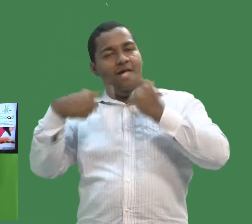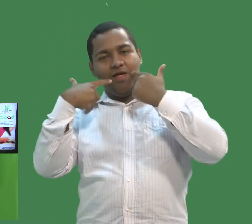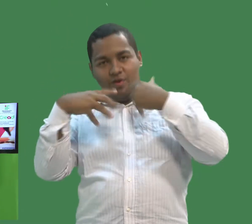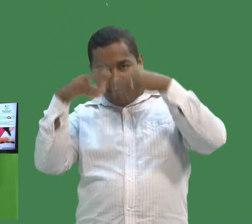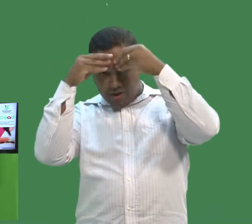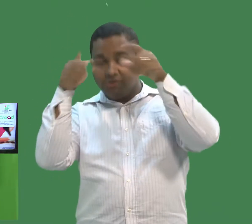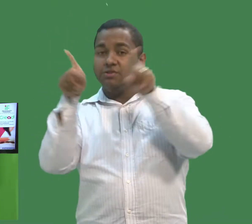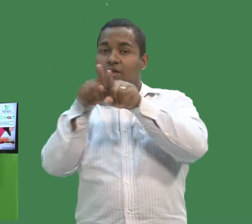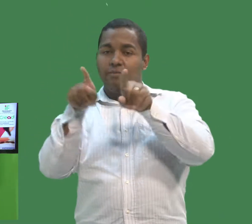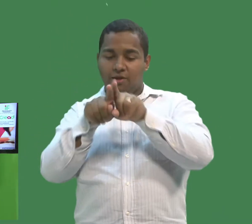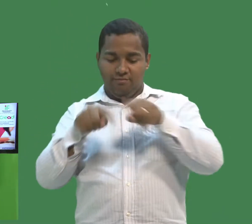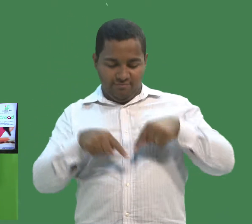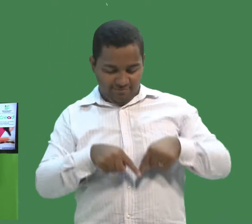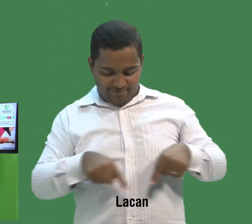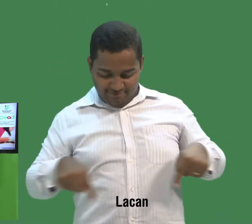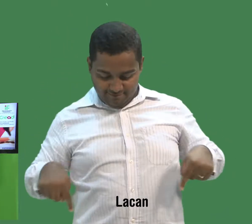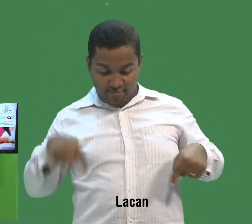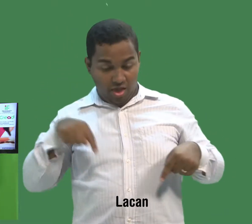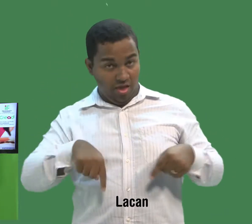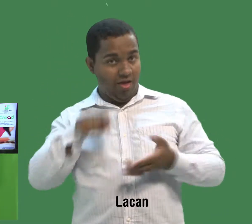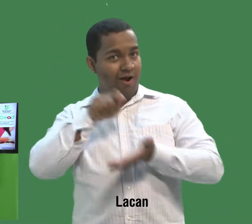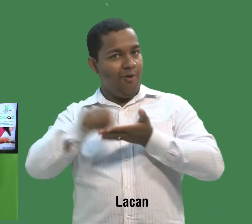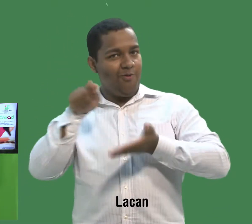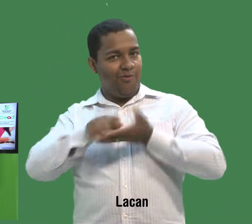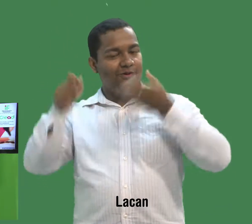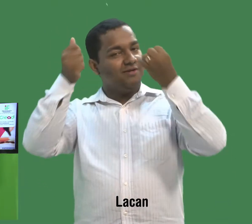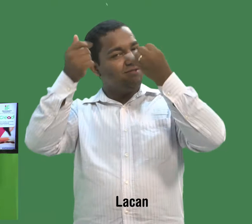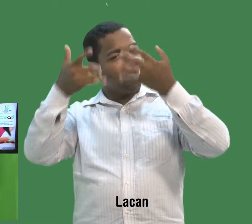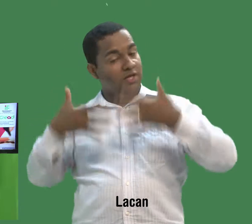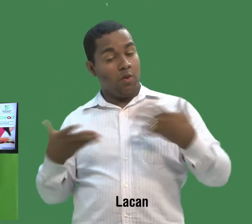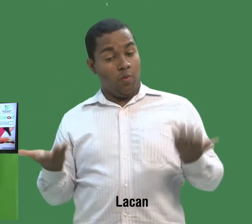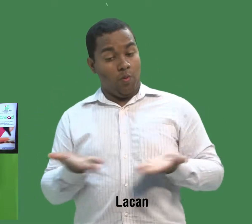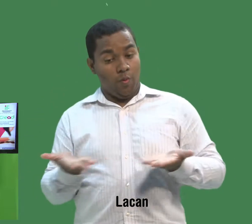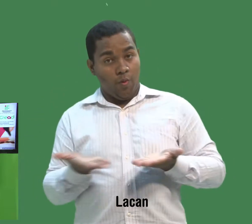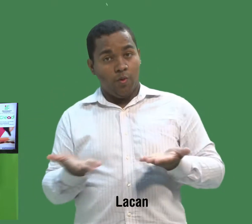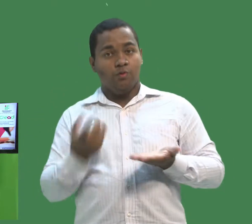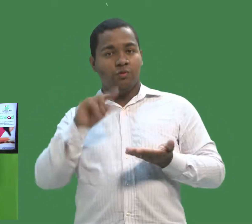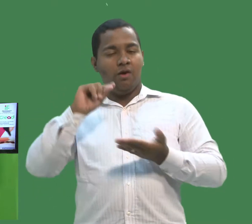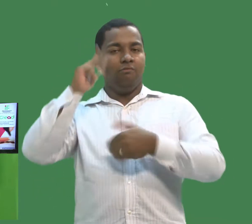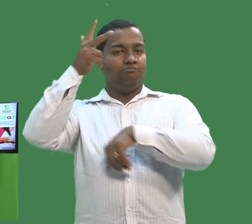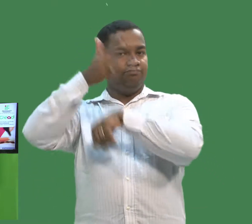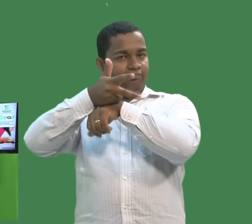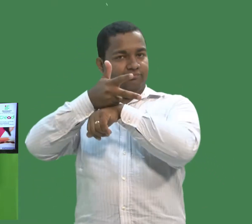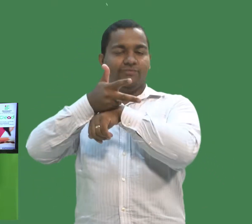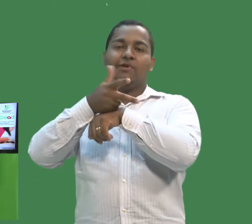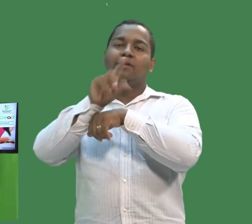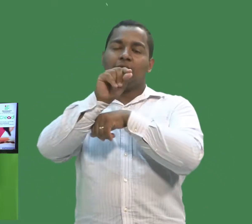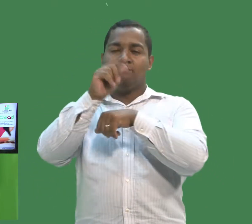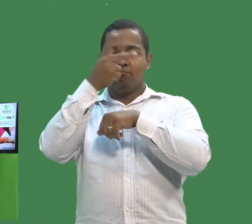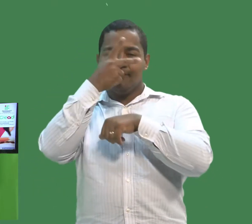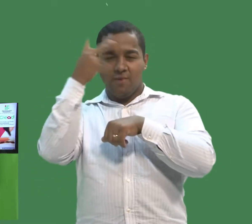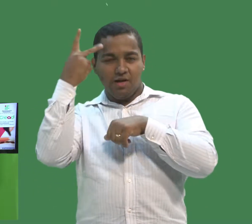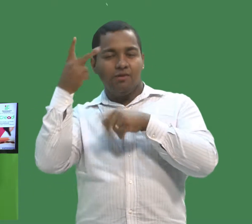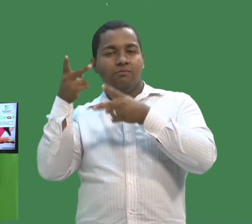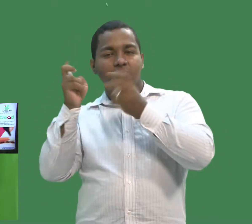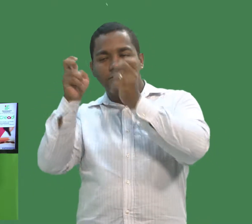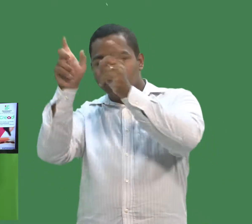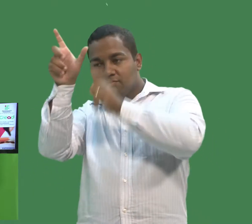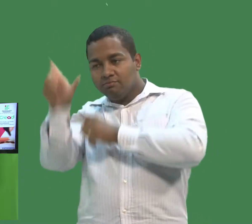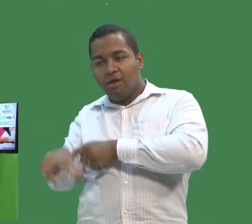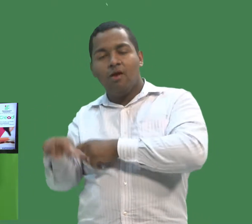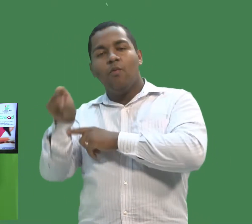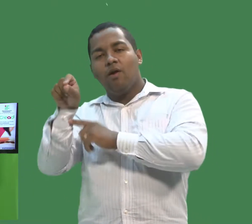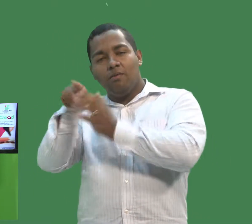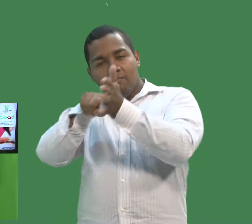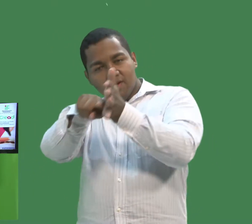segundo o próprio Lacan. A partir de então, para a nossa videoaula de hoje, percebemos que, de um lado, a linguística investiga o